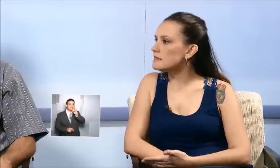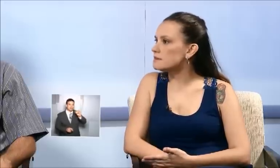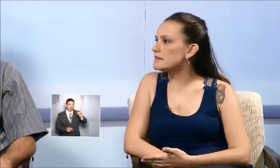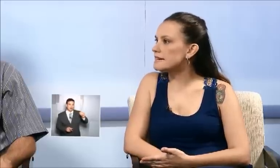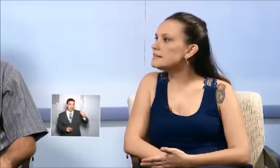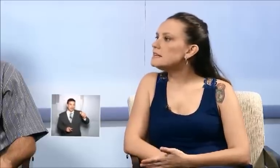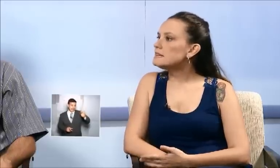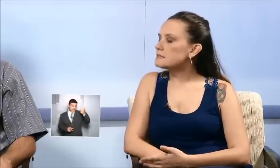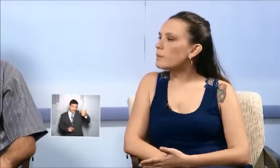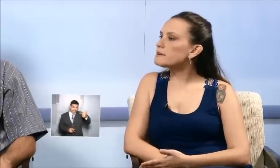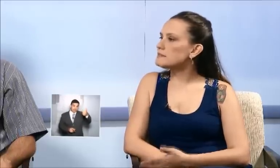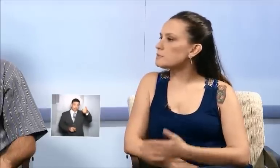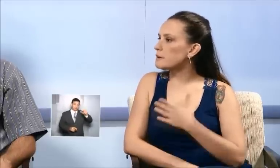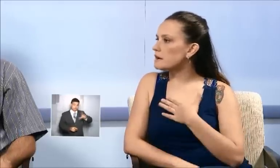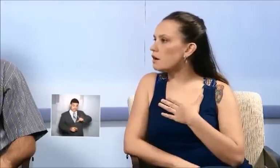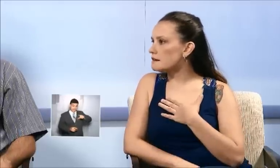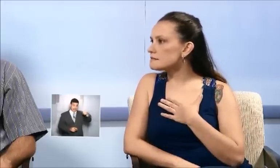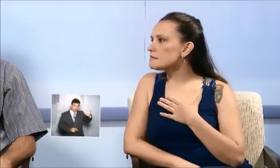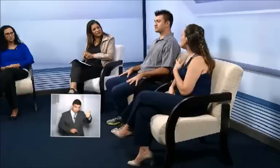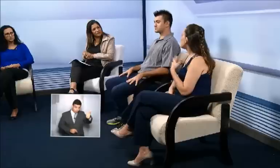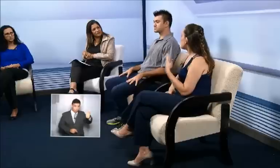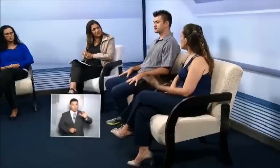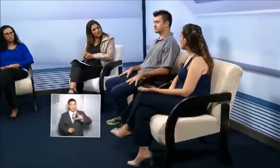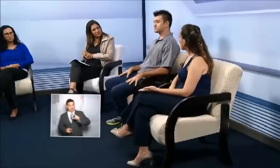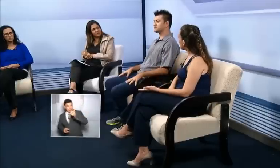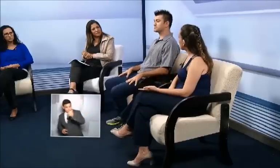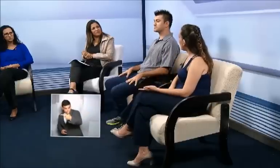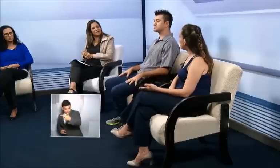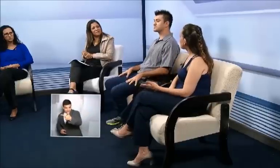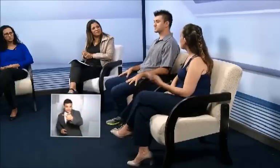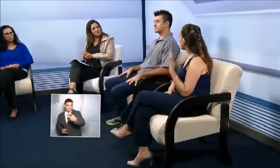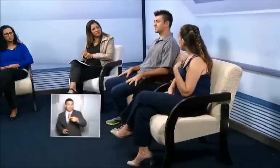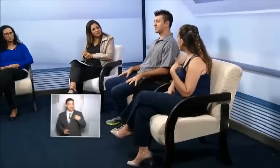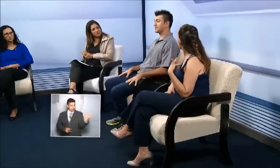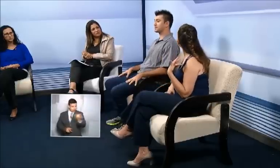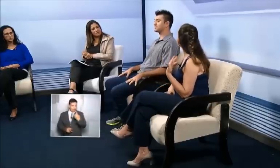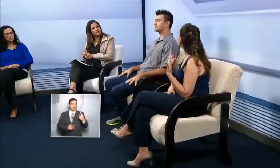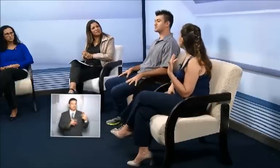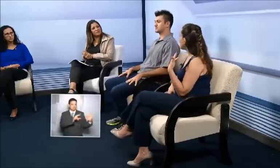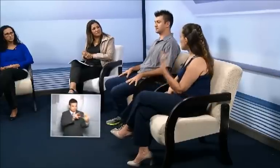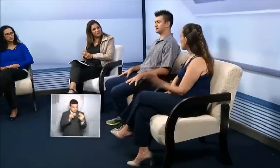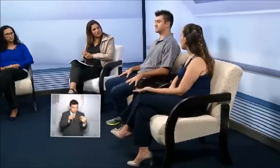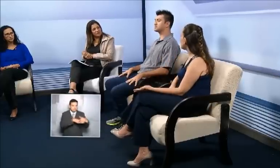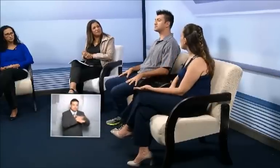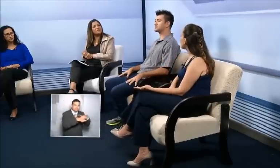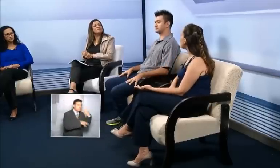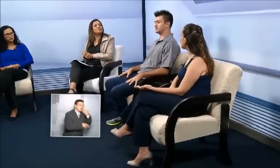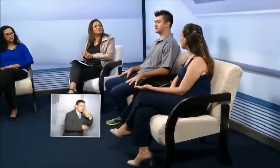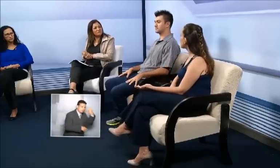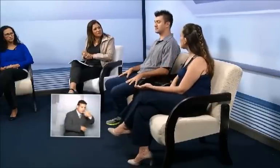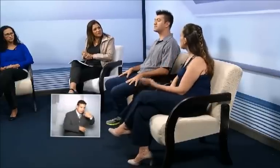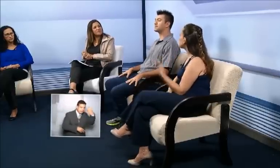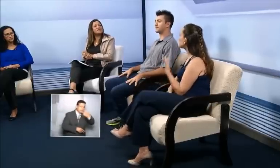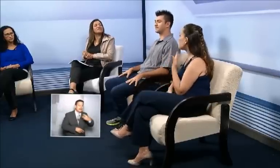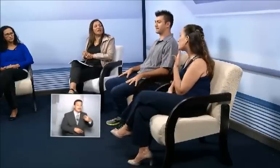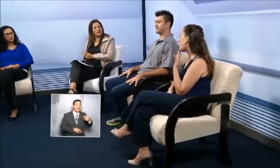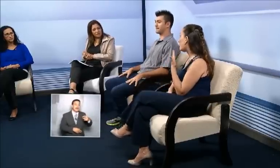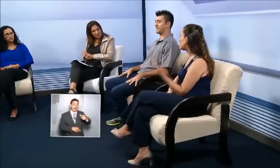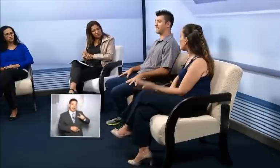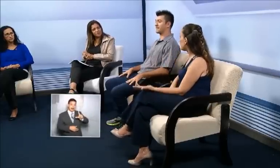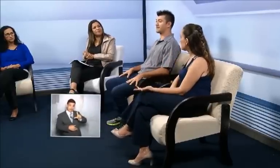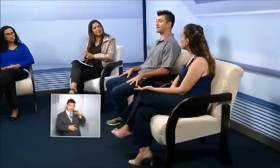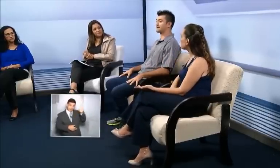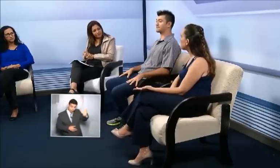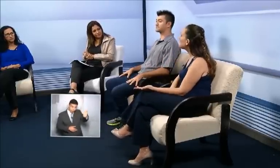segunda língua, né? Então, por exemplo, para nós, falamos o português, somos ouvintes, temos como língua materna o português